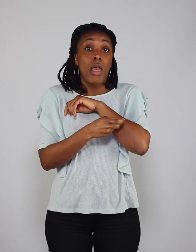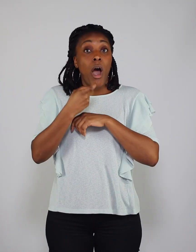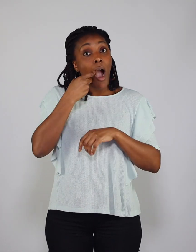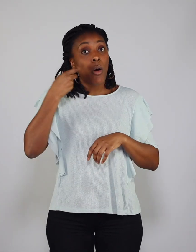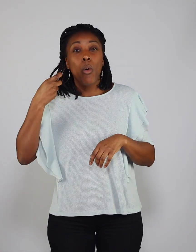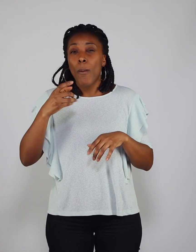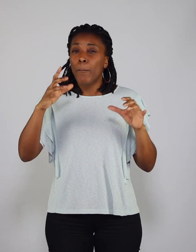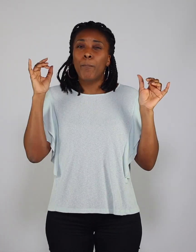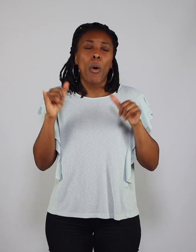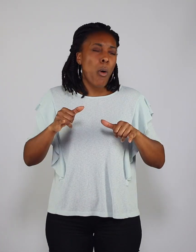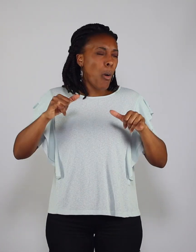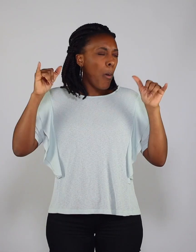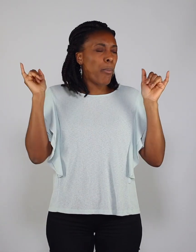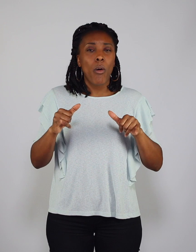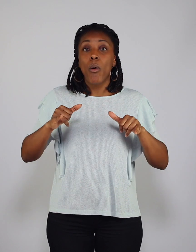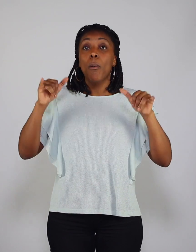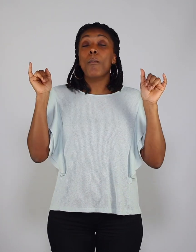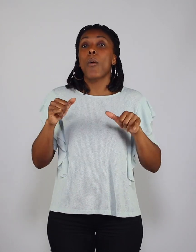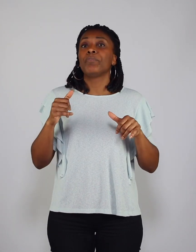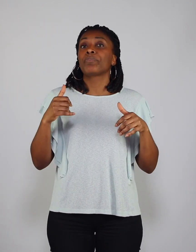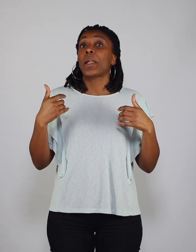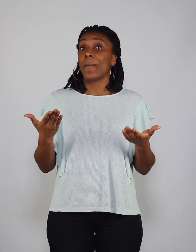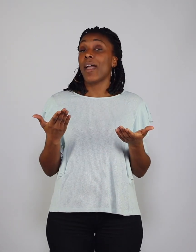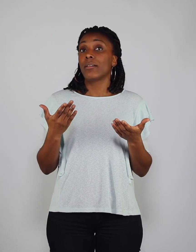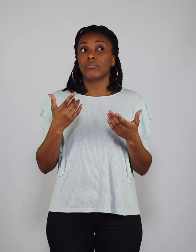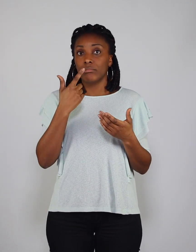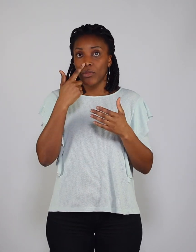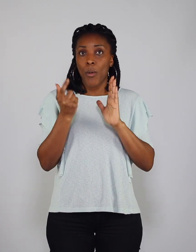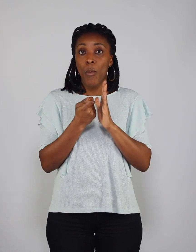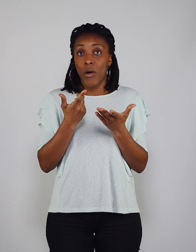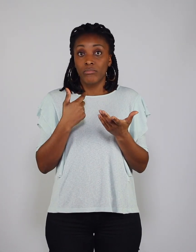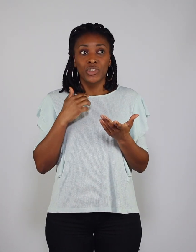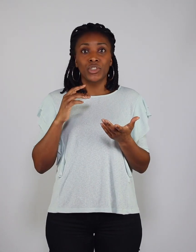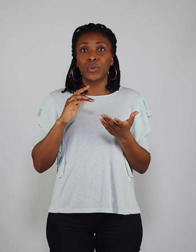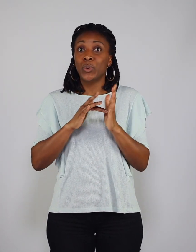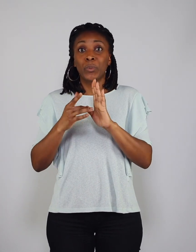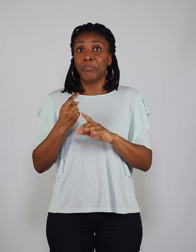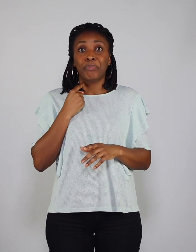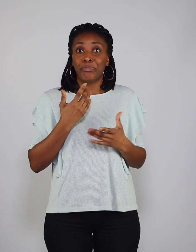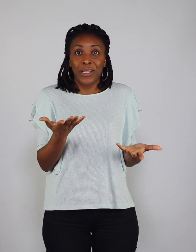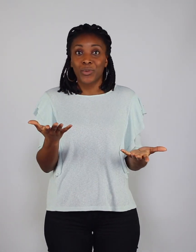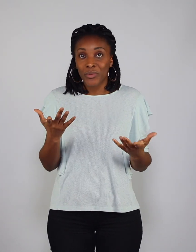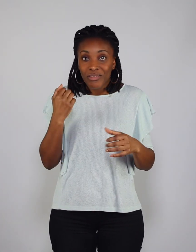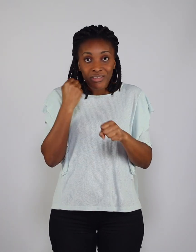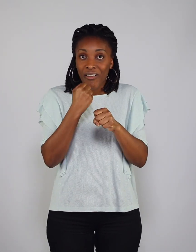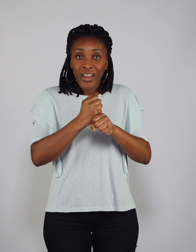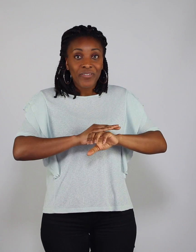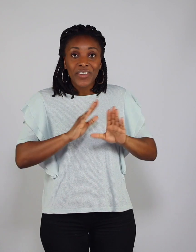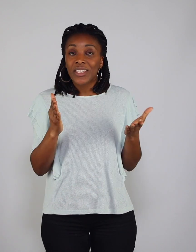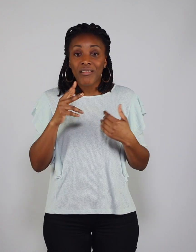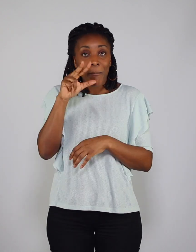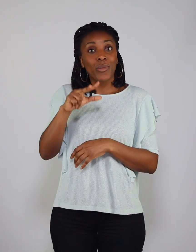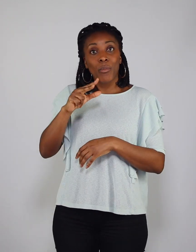moment, je suis devenue dépendante de ça. Seulement, arrivé à un moment, j'ai tout perdu. J'ai perdu mon